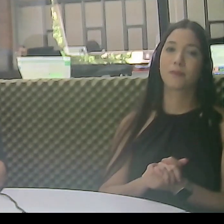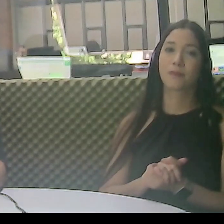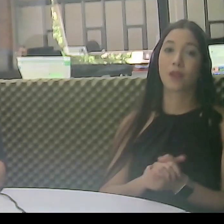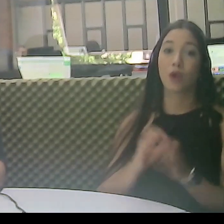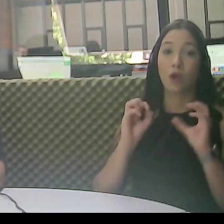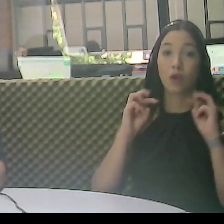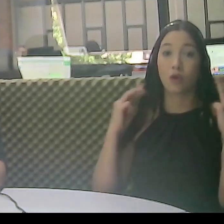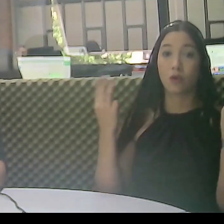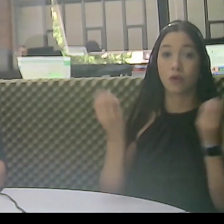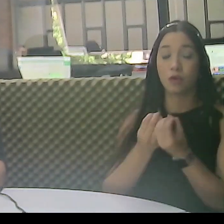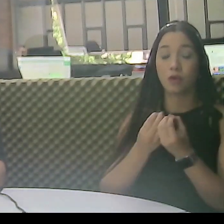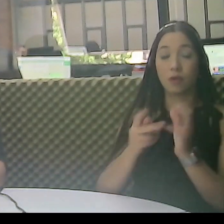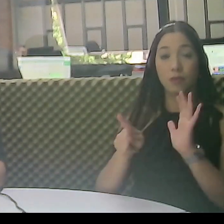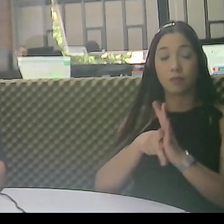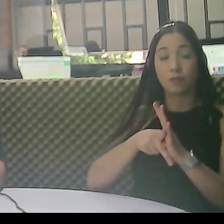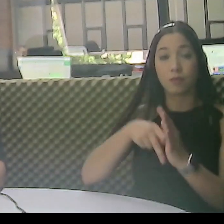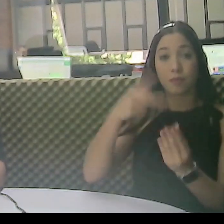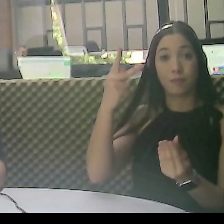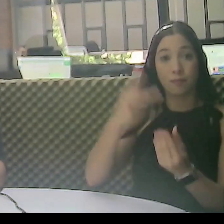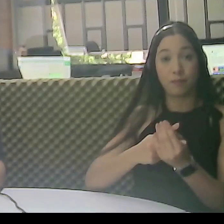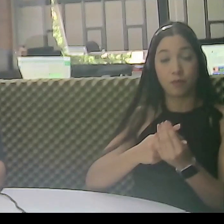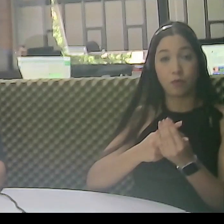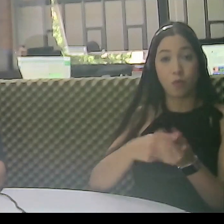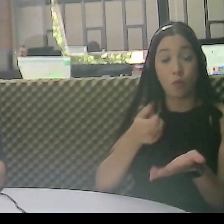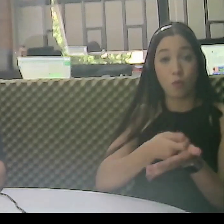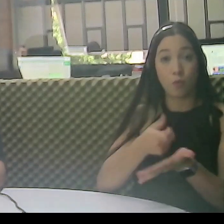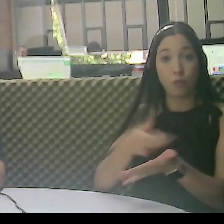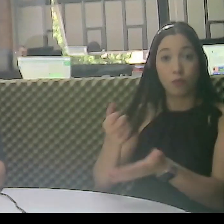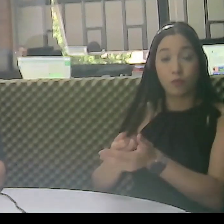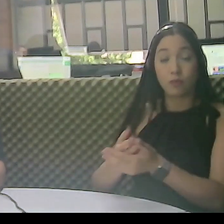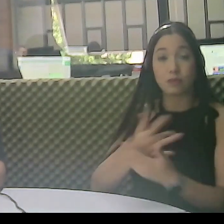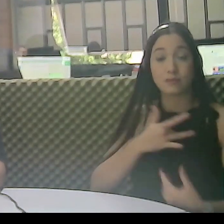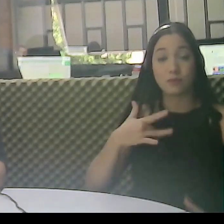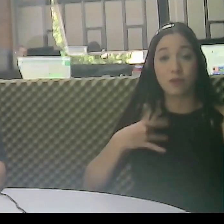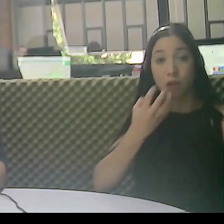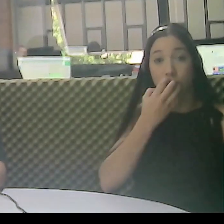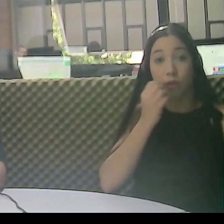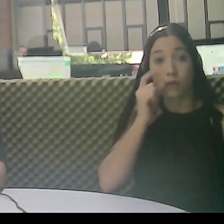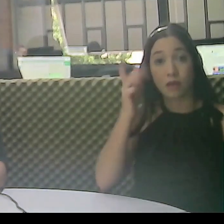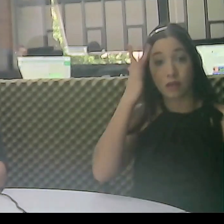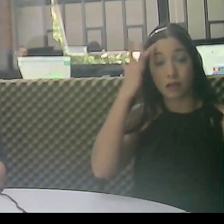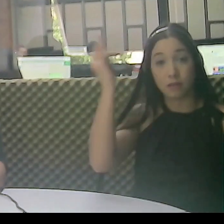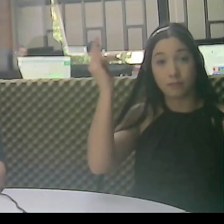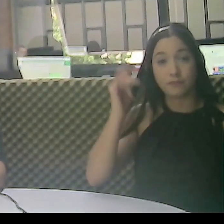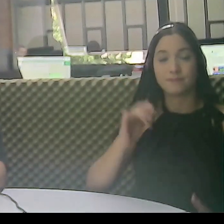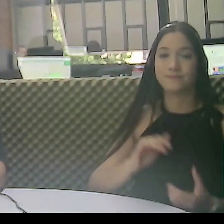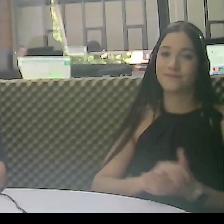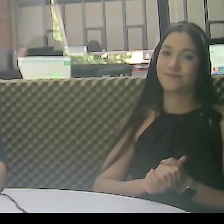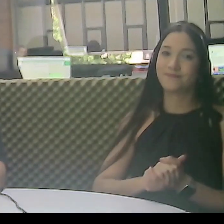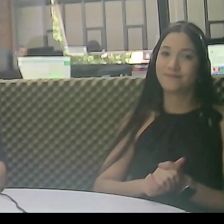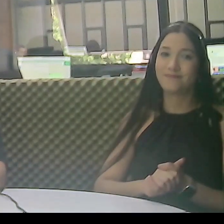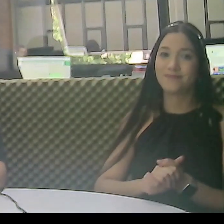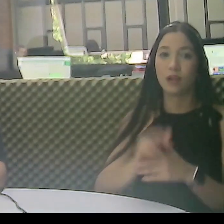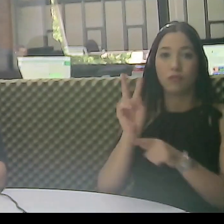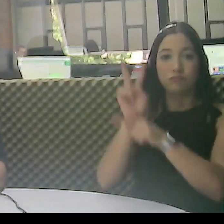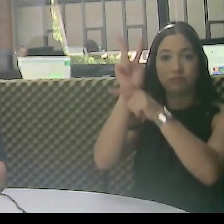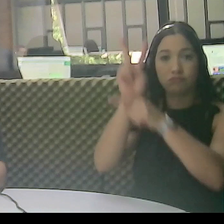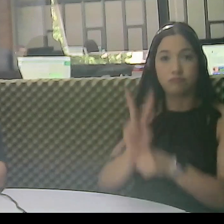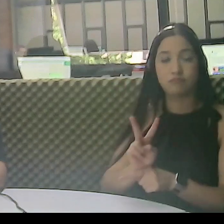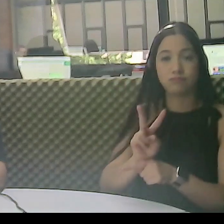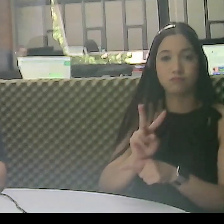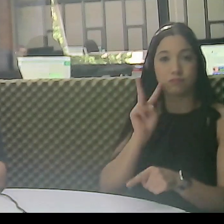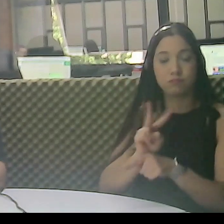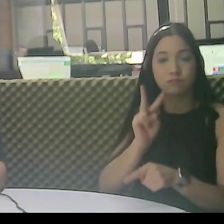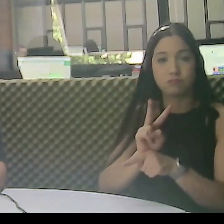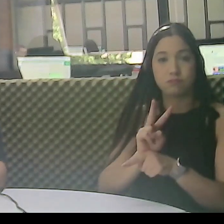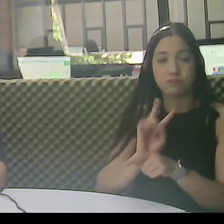Workshop do Procon, Mercado de Consumo e Bem-Estar Animal, acontece amanhã. A Superintendência de